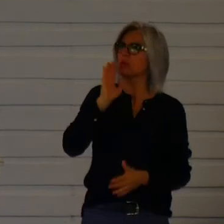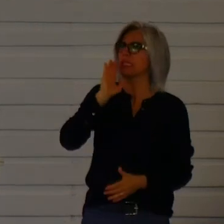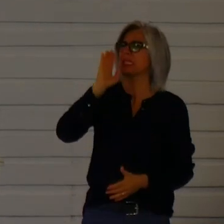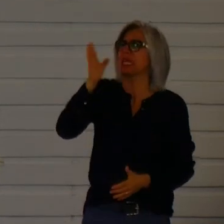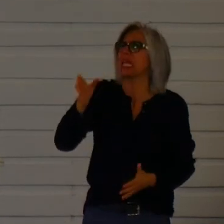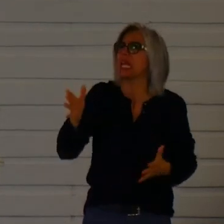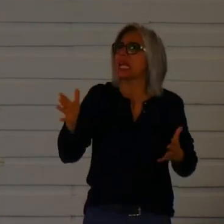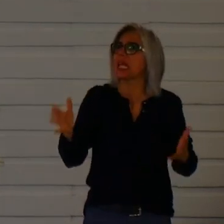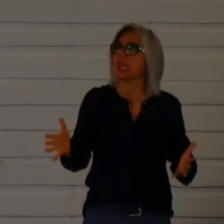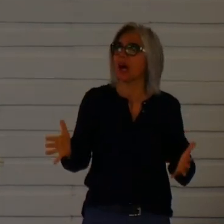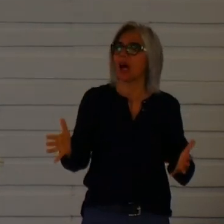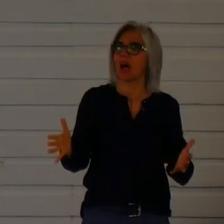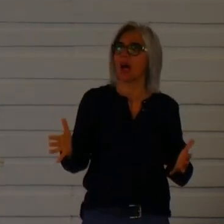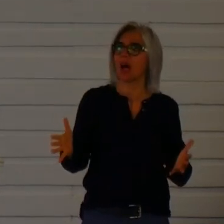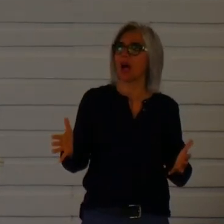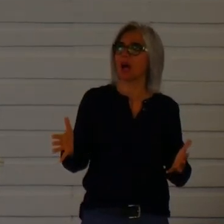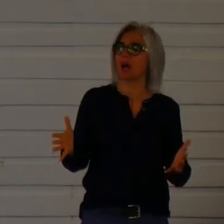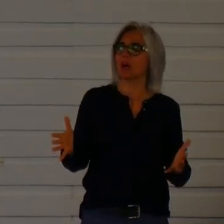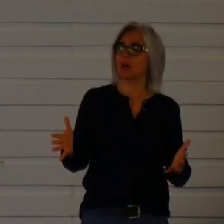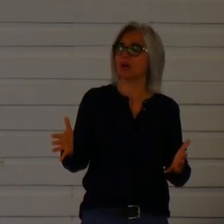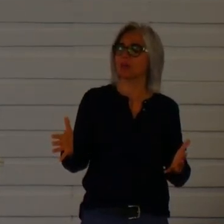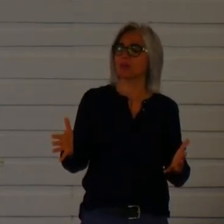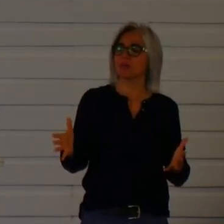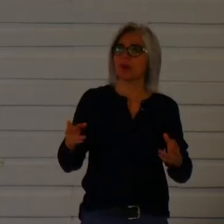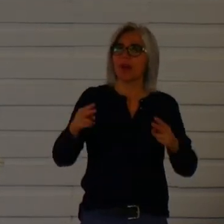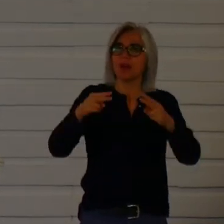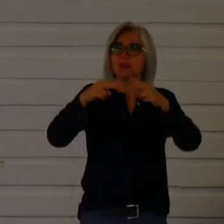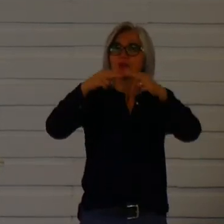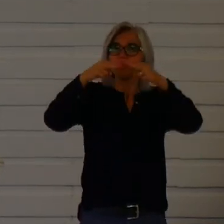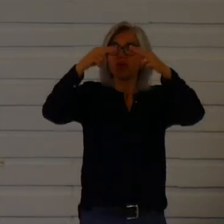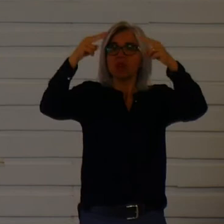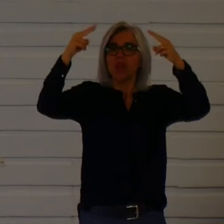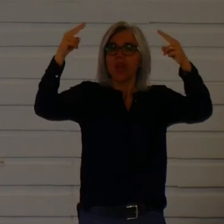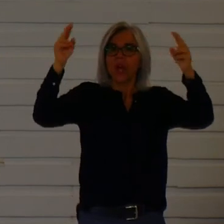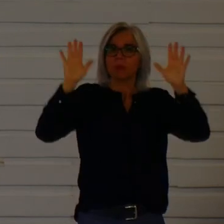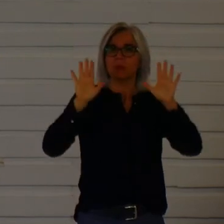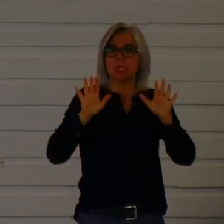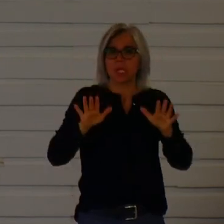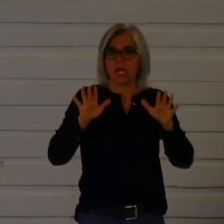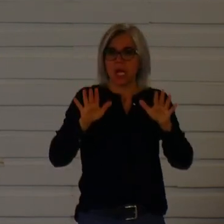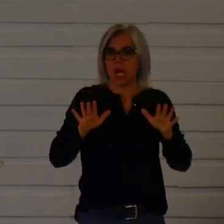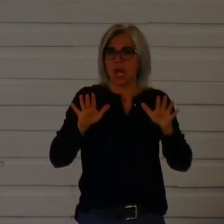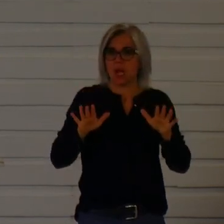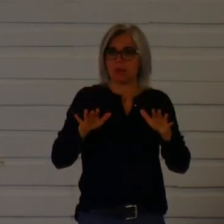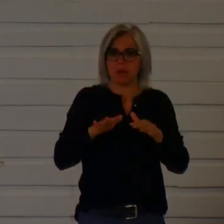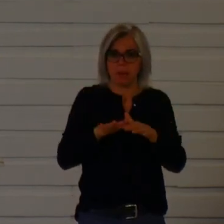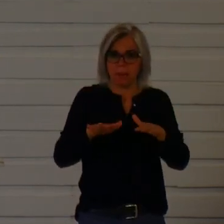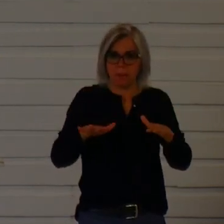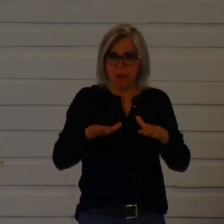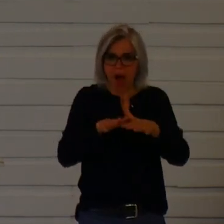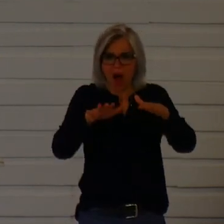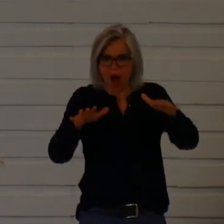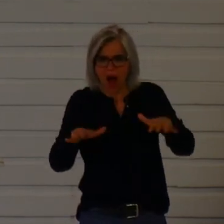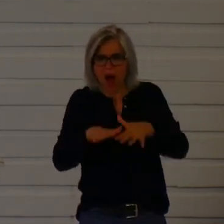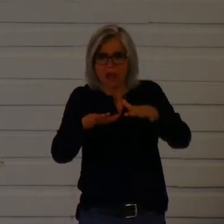in quella situazione, realizzano un attributo di Dio. E qual è questo attributo? Ma chi